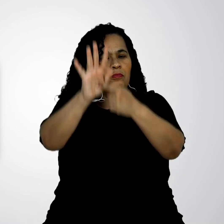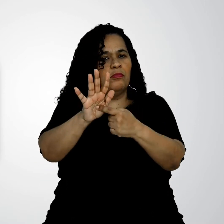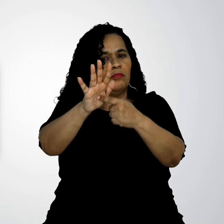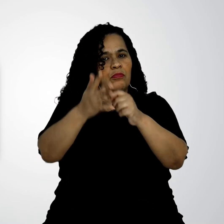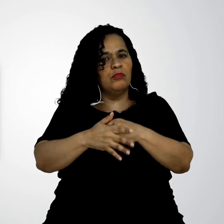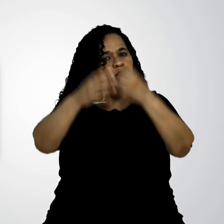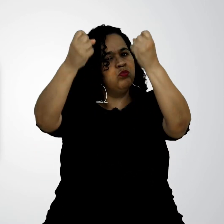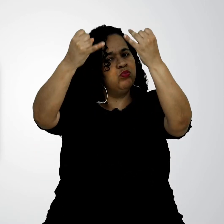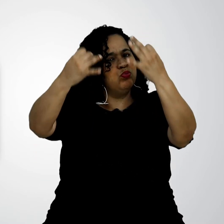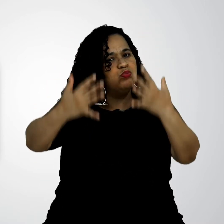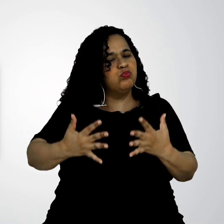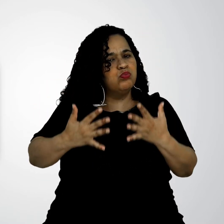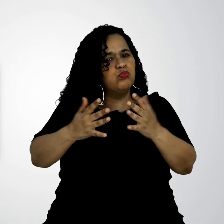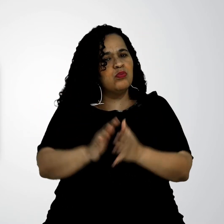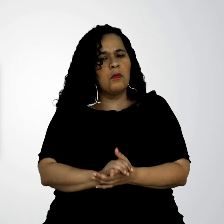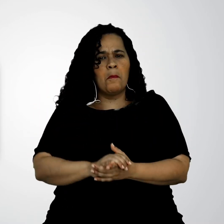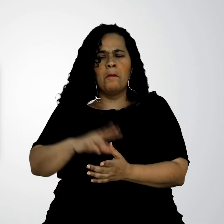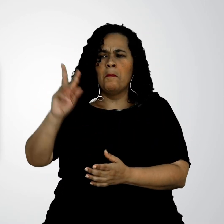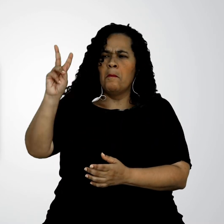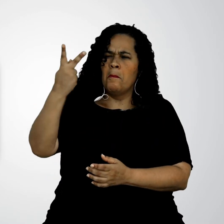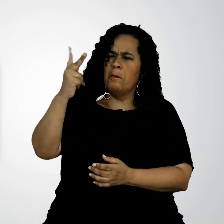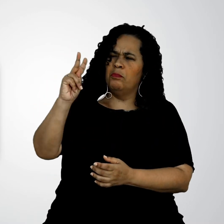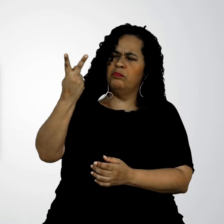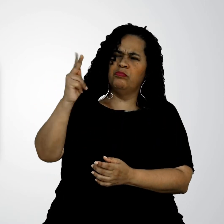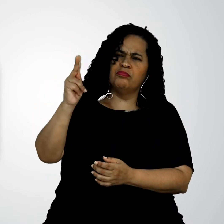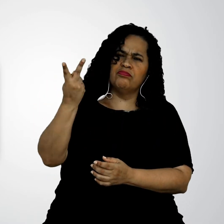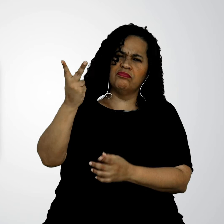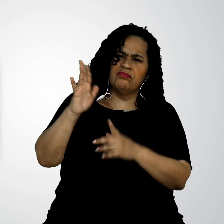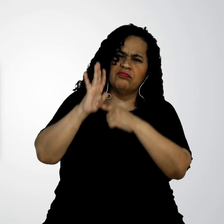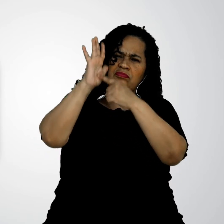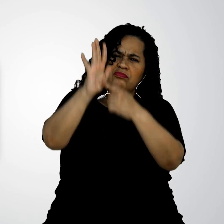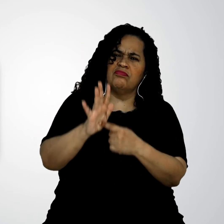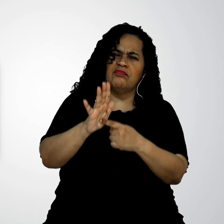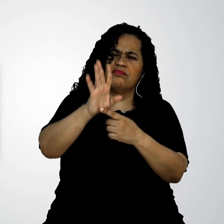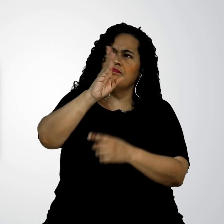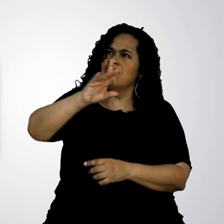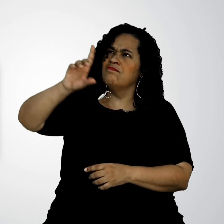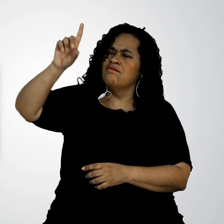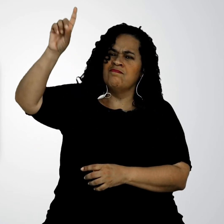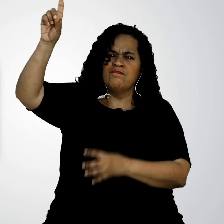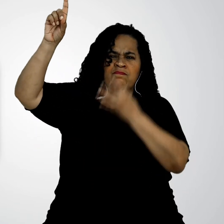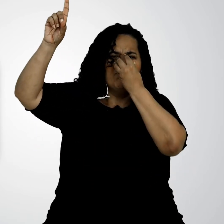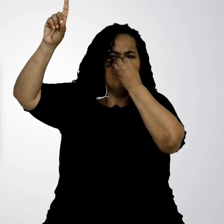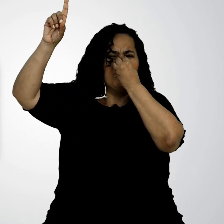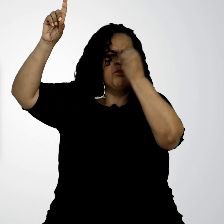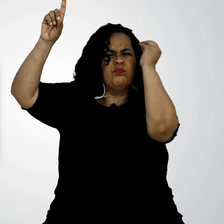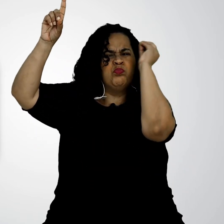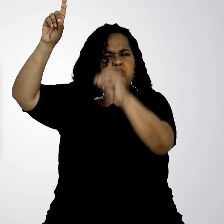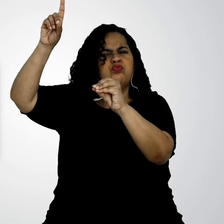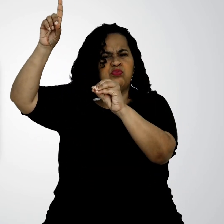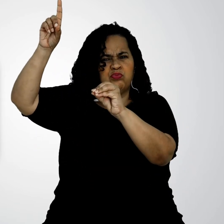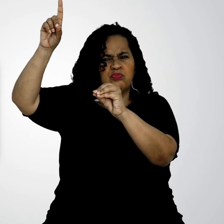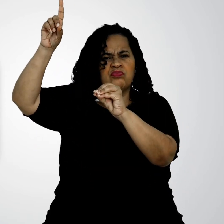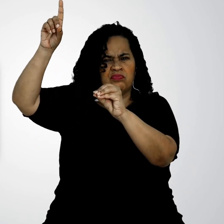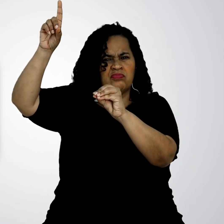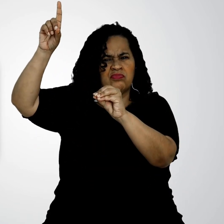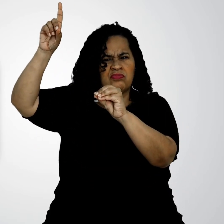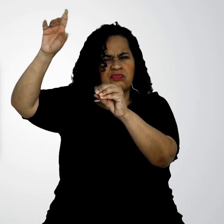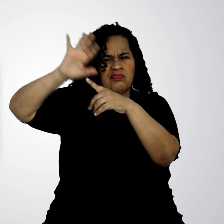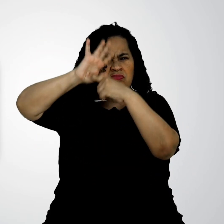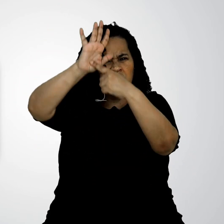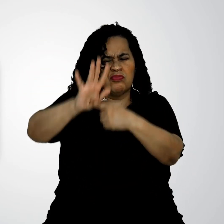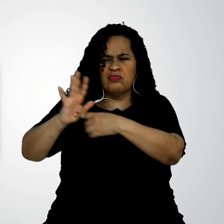da homossexualidade é tratada por Deus como algo repugnante. Ou seja, desde o contexto do